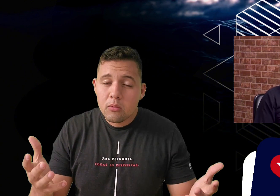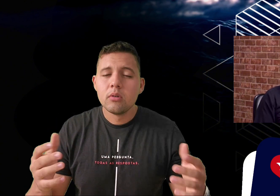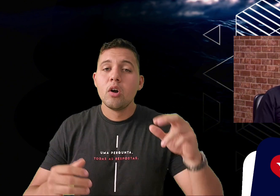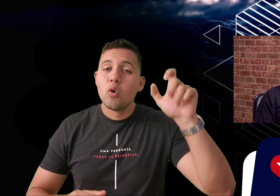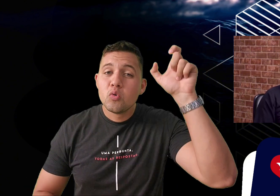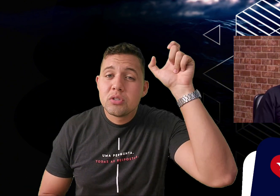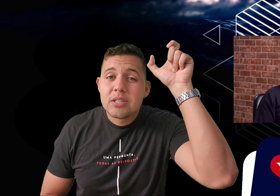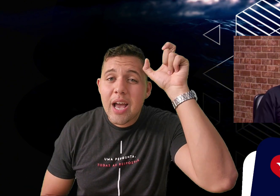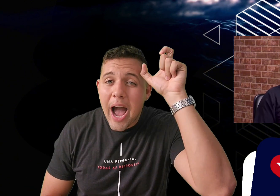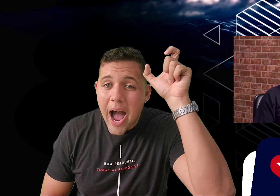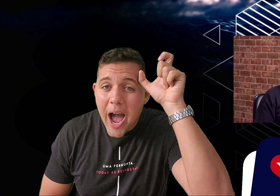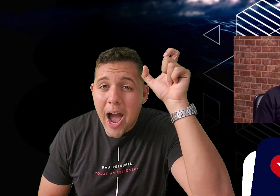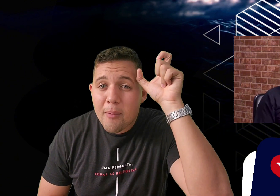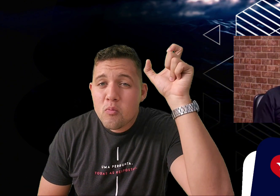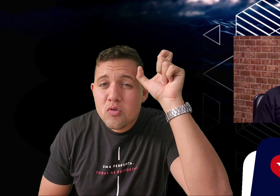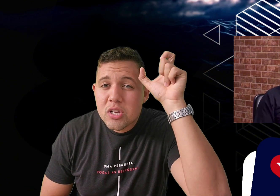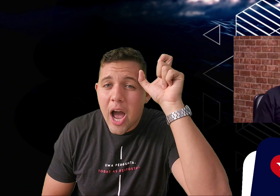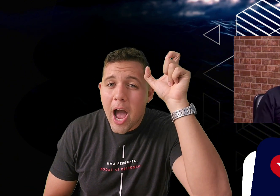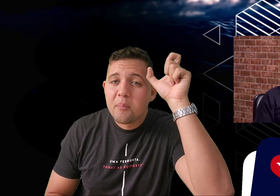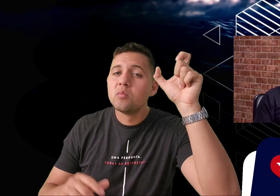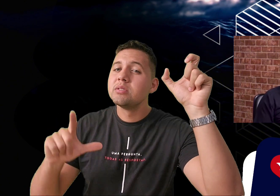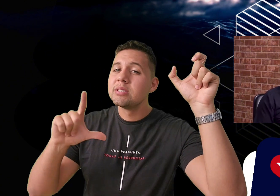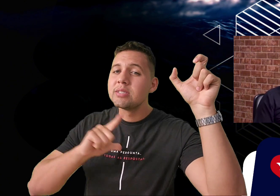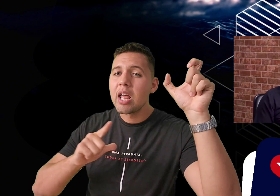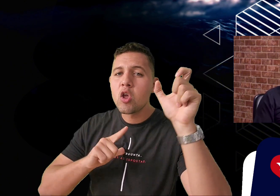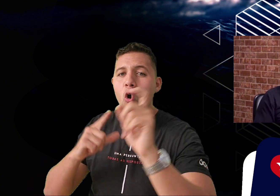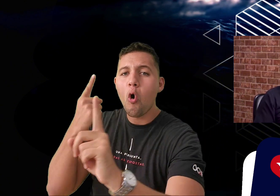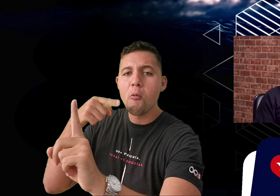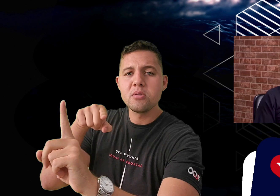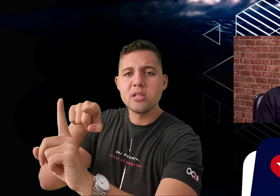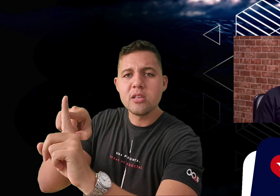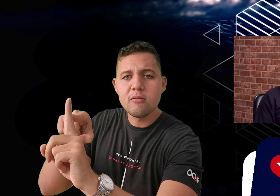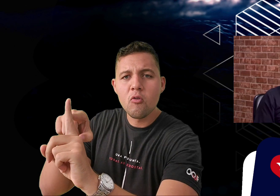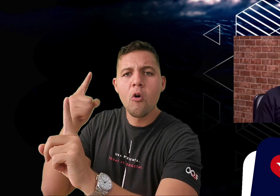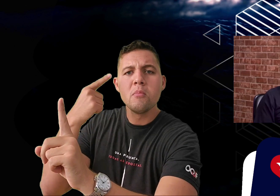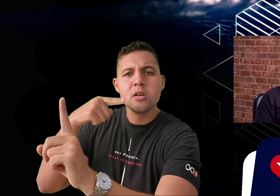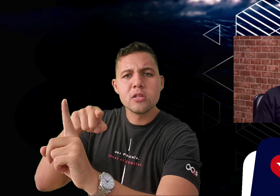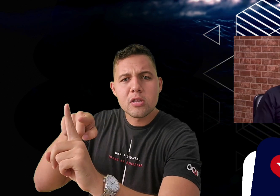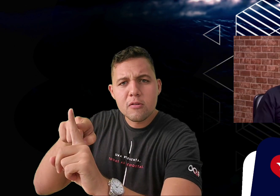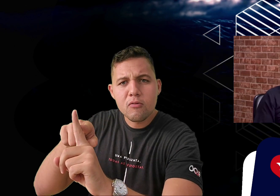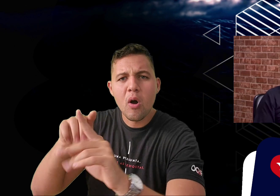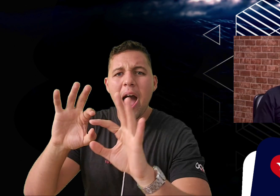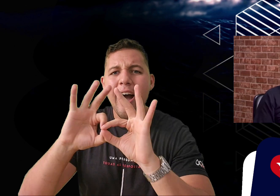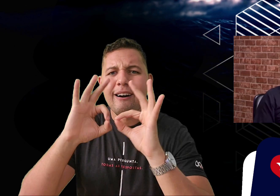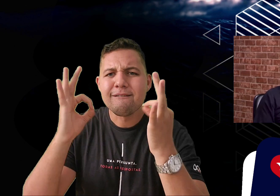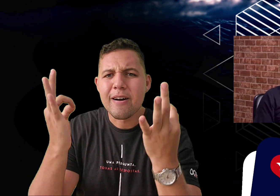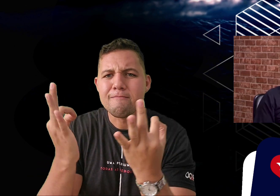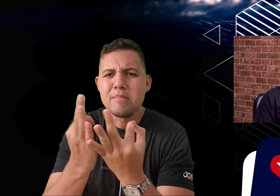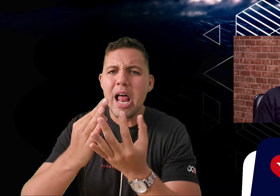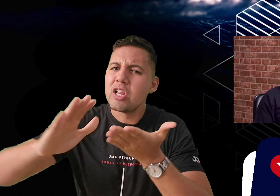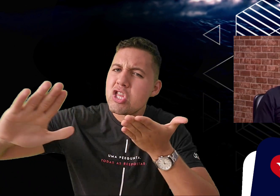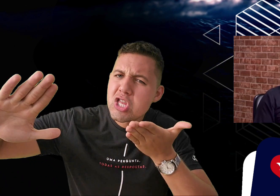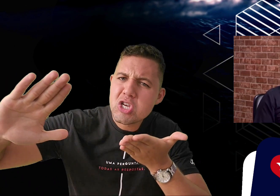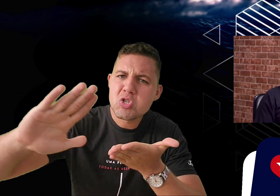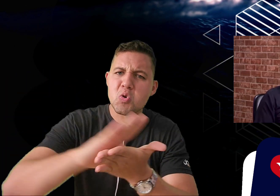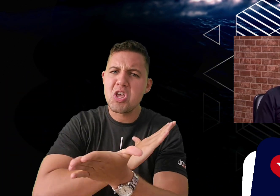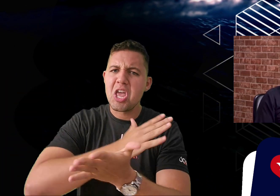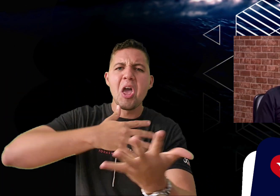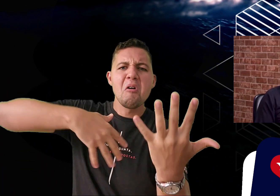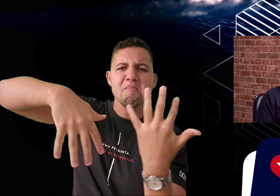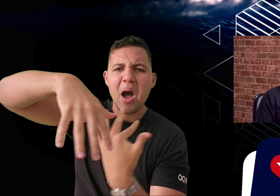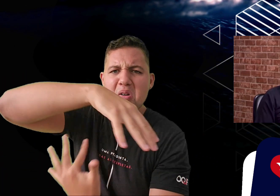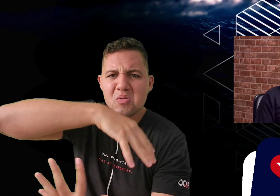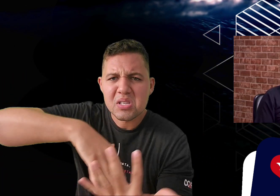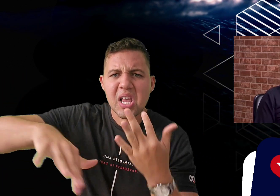do ser humano, ele afasta o ser humano de Deus. Ele tira do ser humano toda a referência de